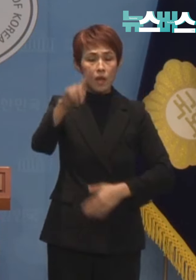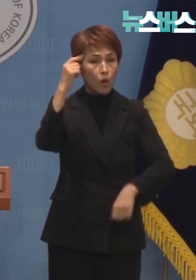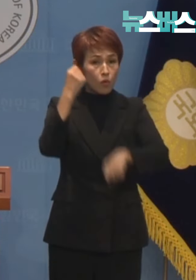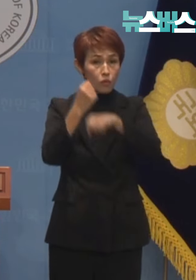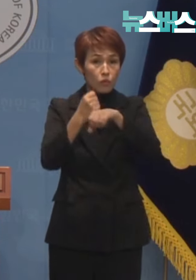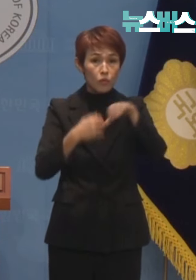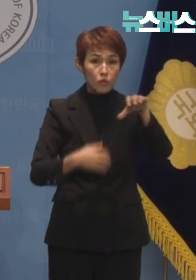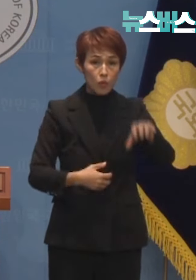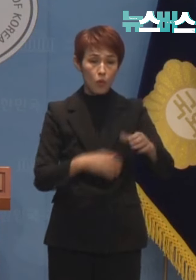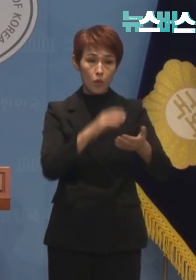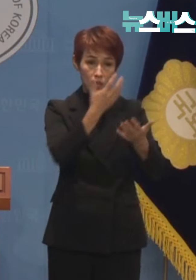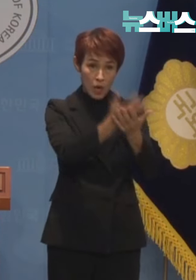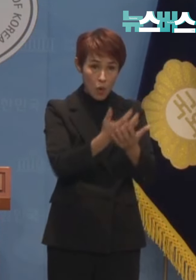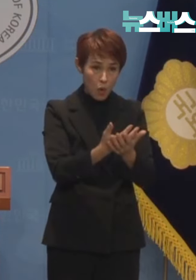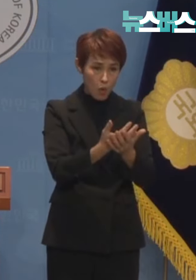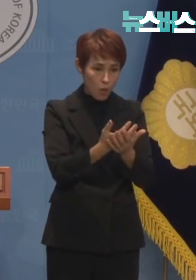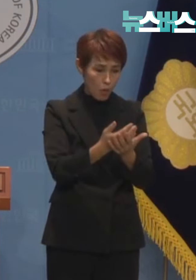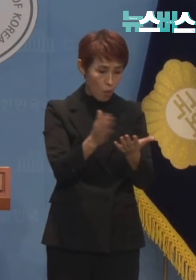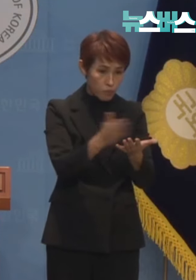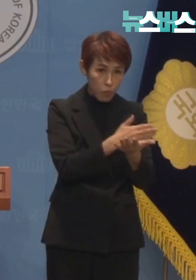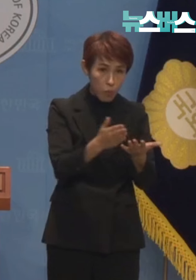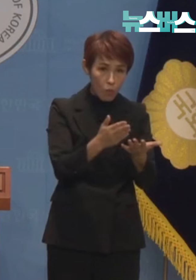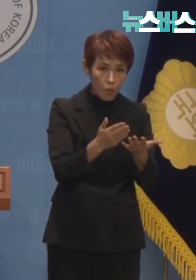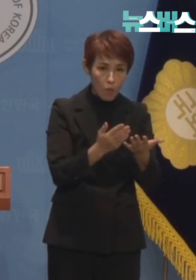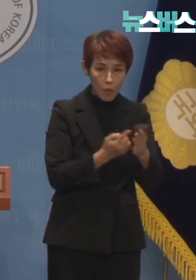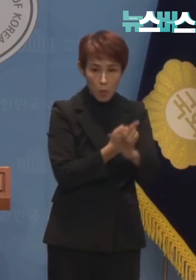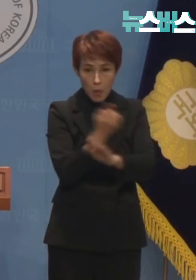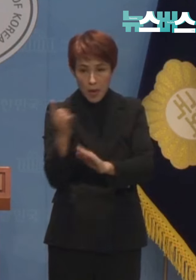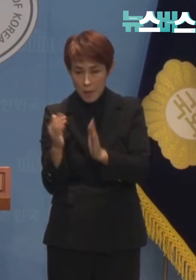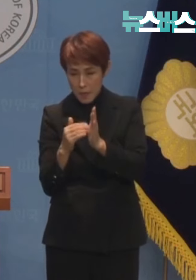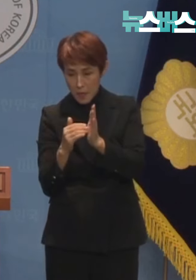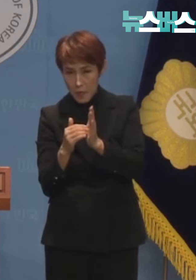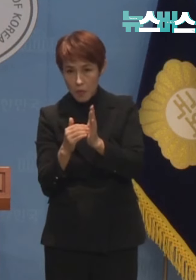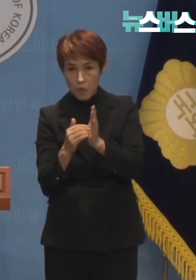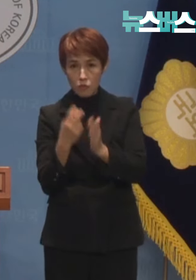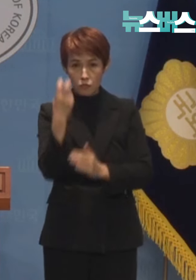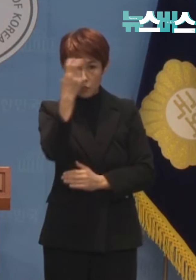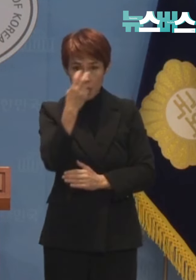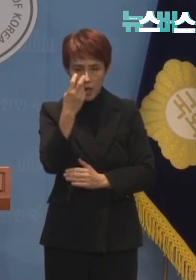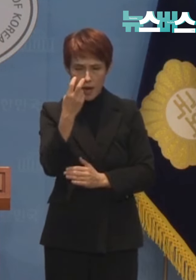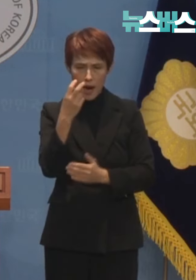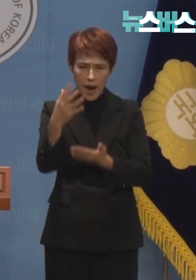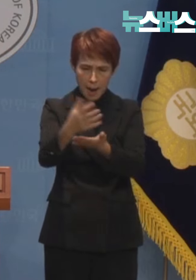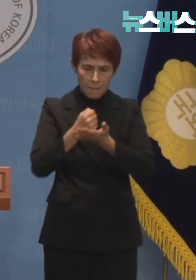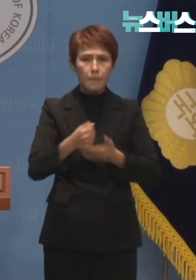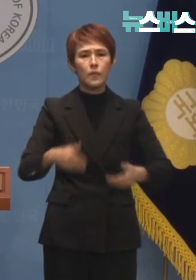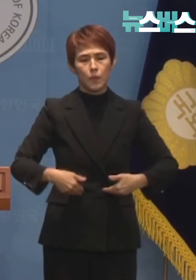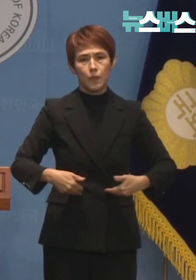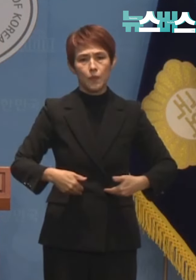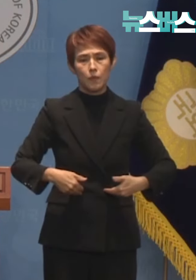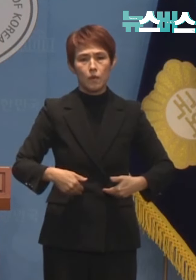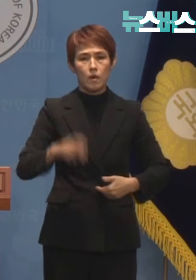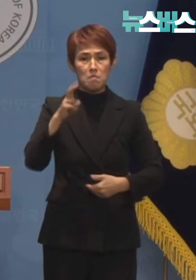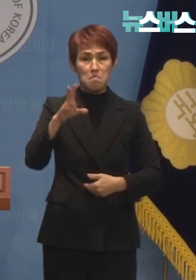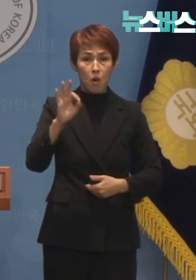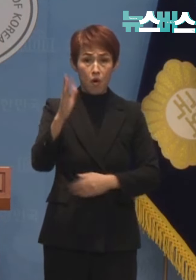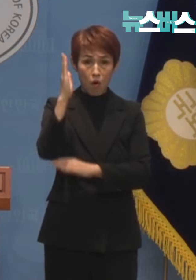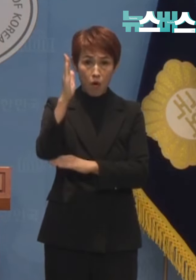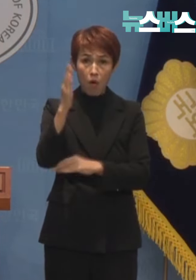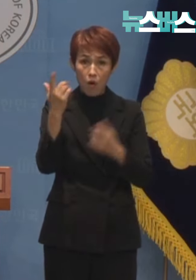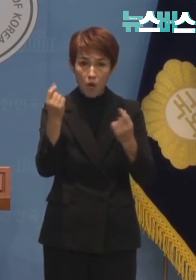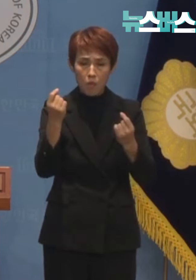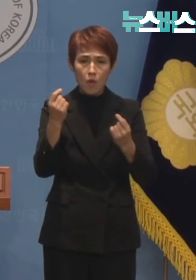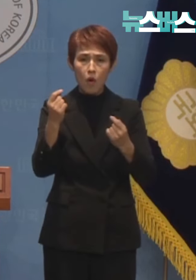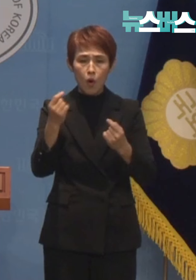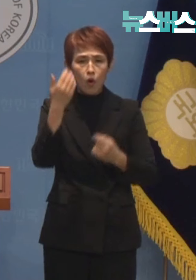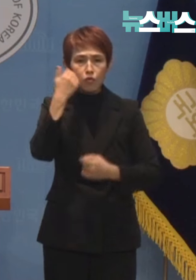미래한국연구소 자료에는 확인이 안 된 미공표 여론조사 로우 데이터의 확보가 시급합니다. 명태균 발언대로 특정